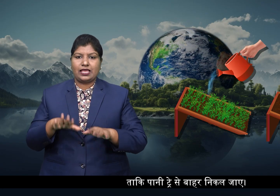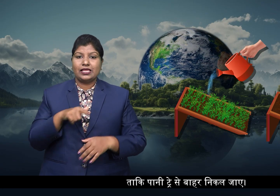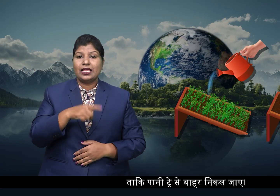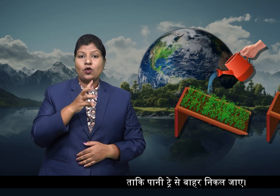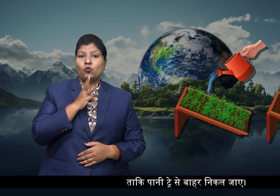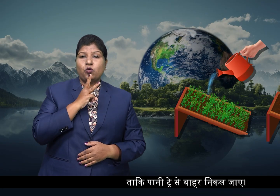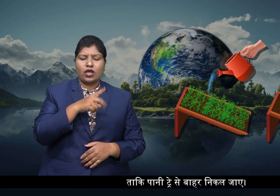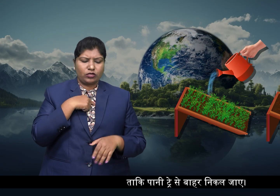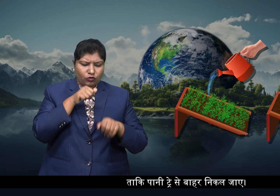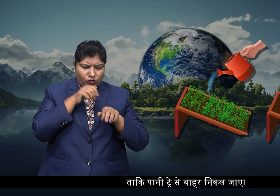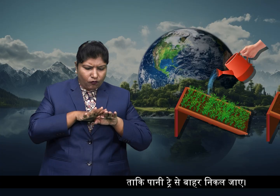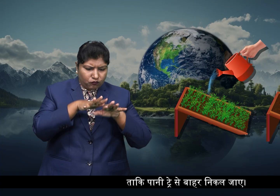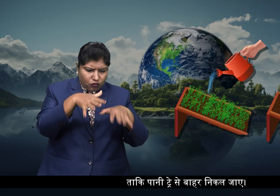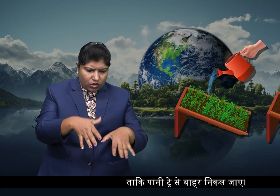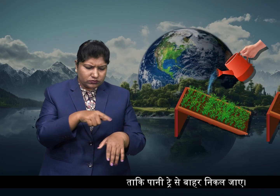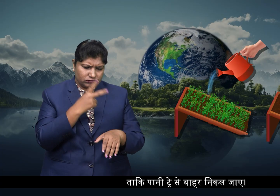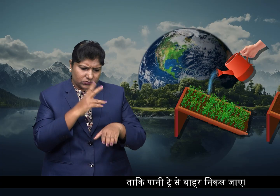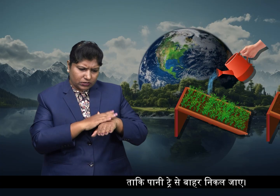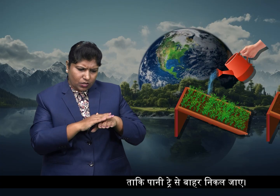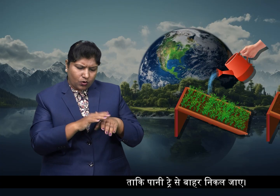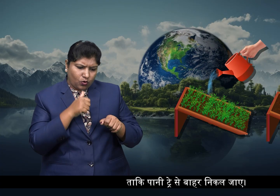ताकि पानी ट्रे से बाहर निकल जाए।